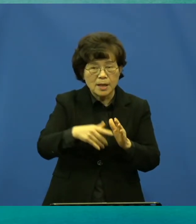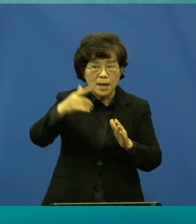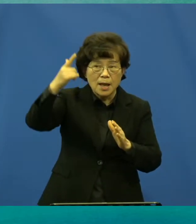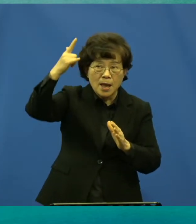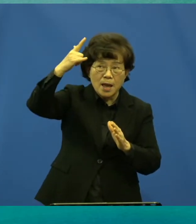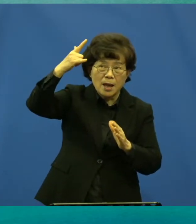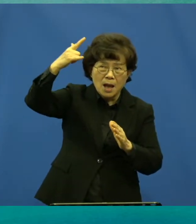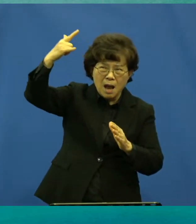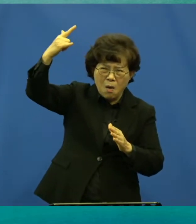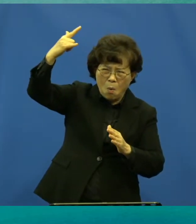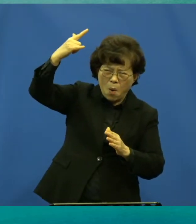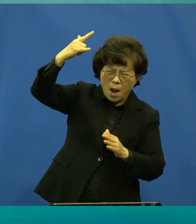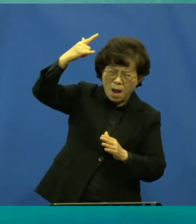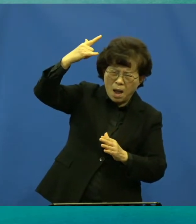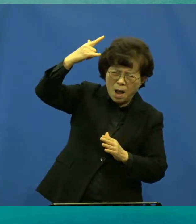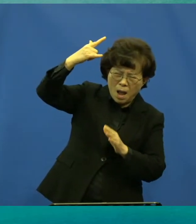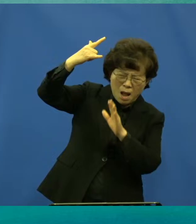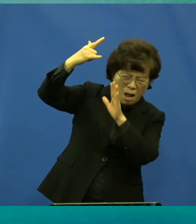못하죠.